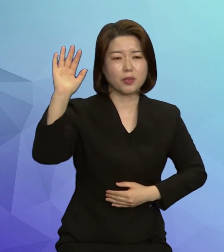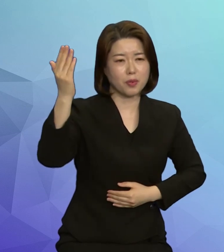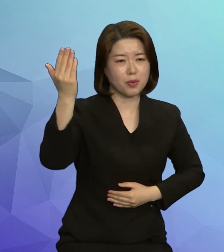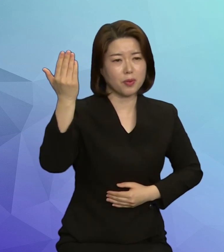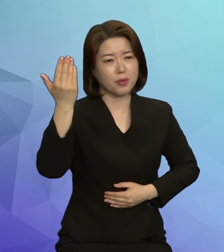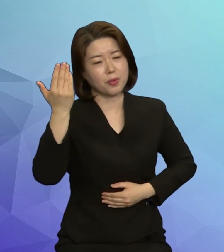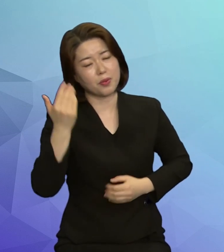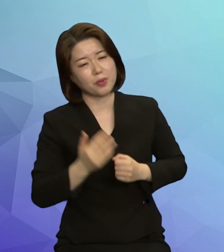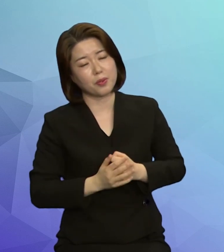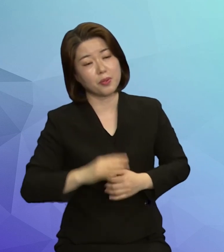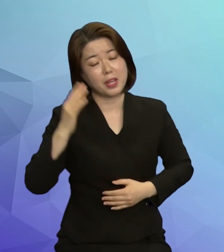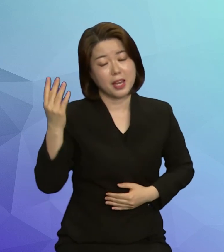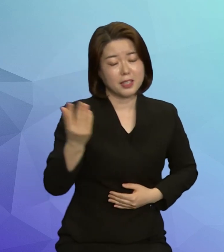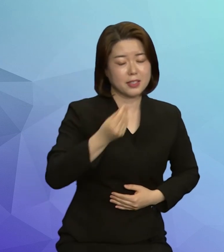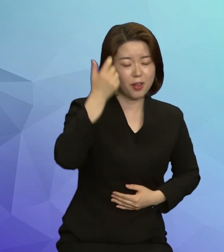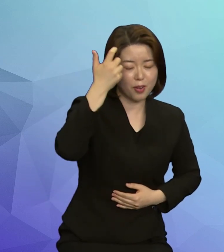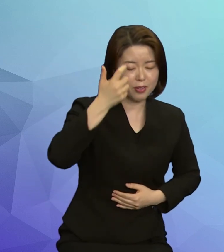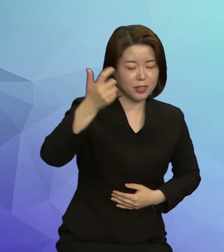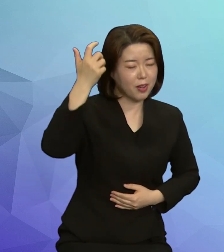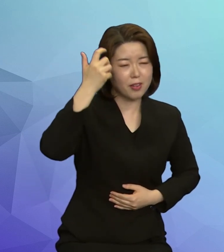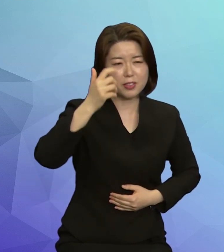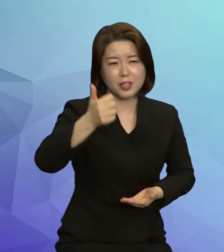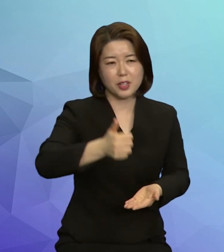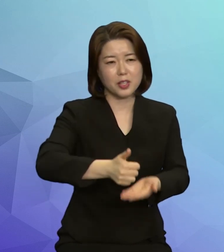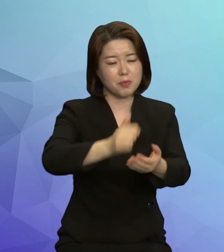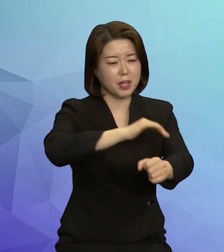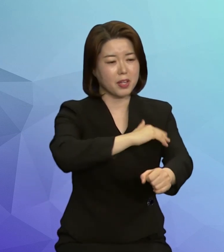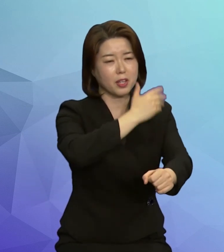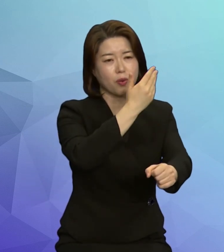나의 인격이 되고